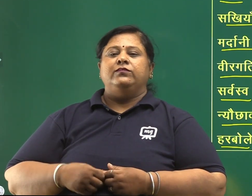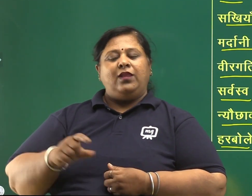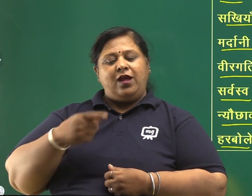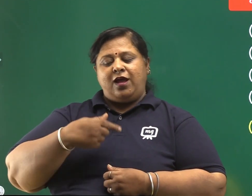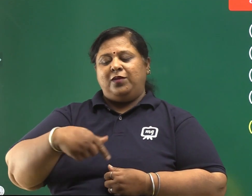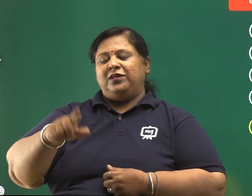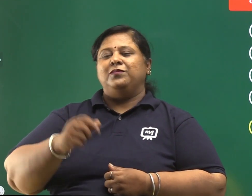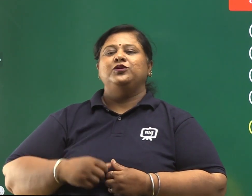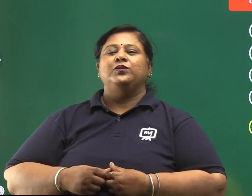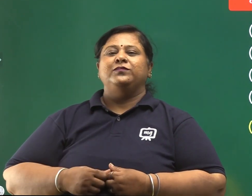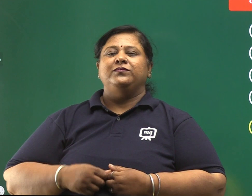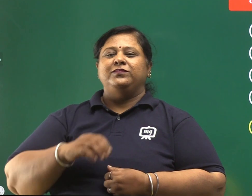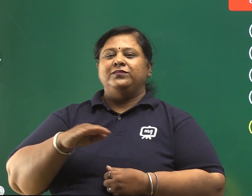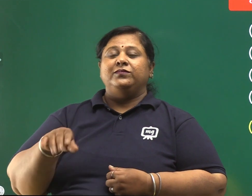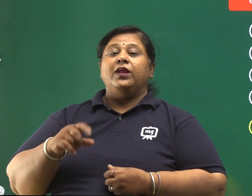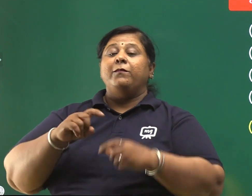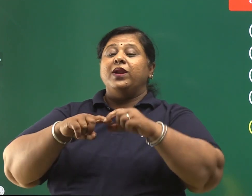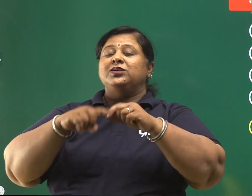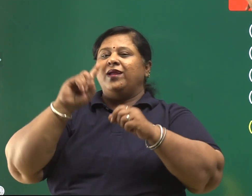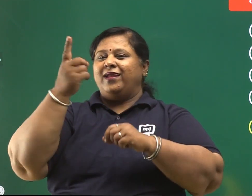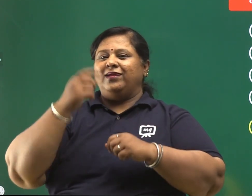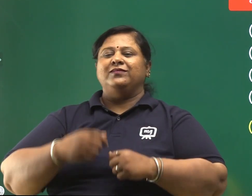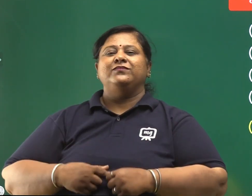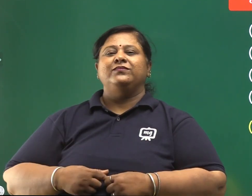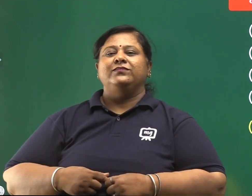आगे बढ़ते हैं बच्चों। प्रश्न 1,